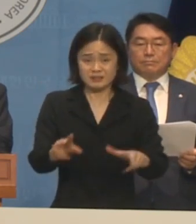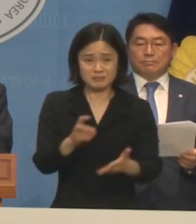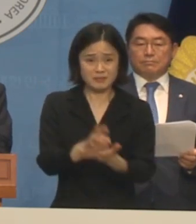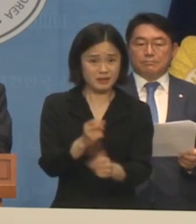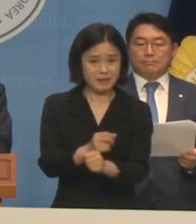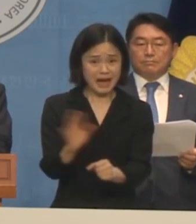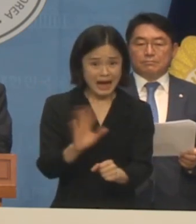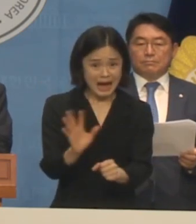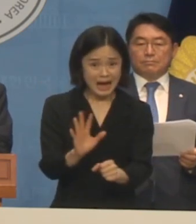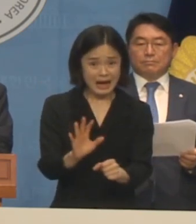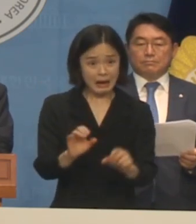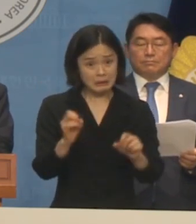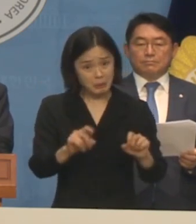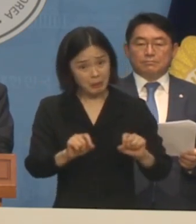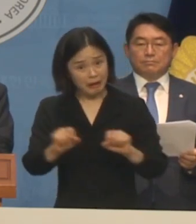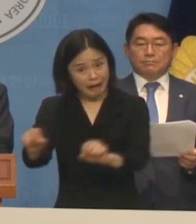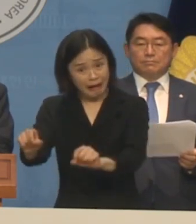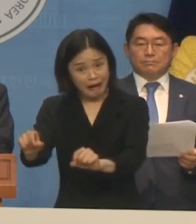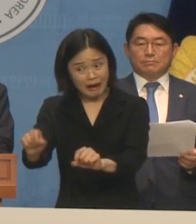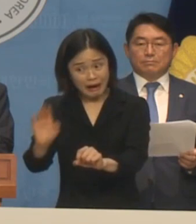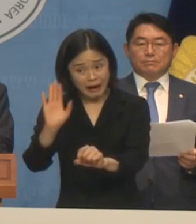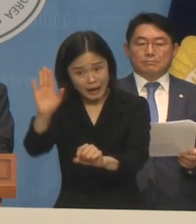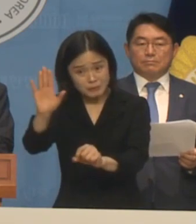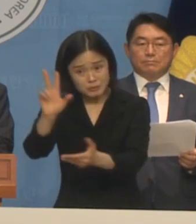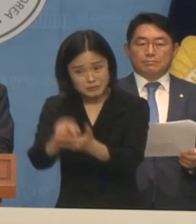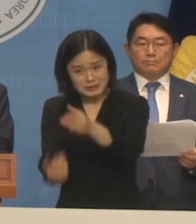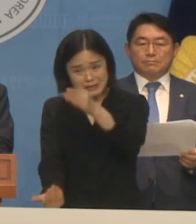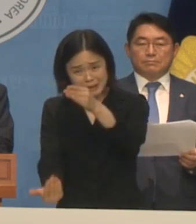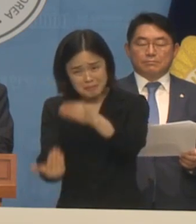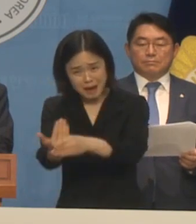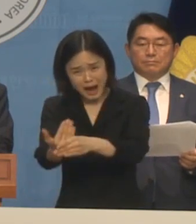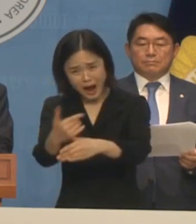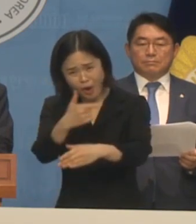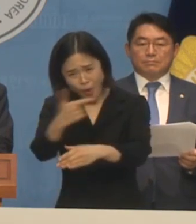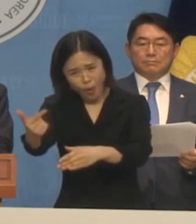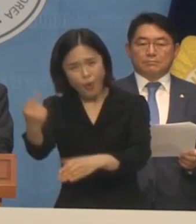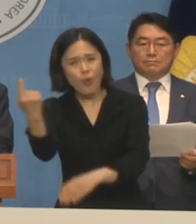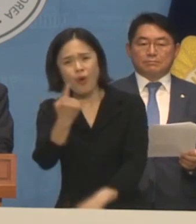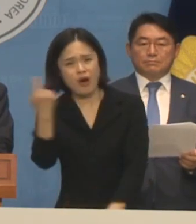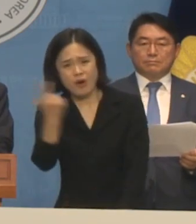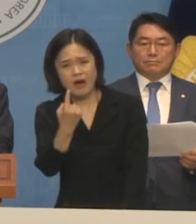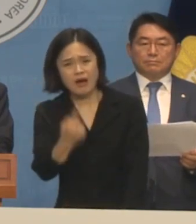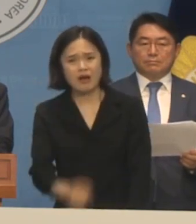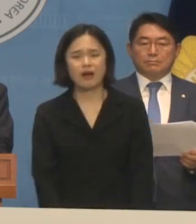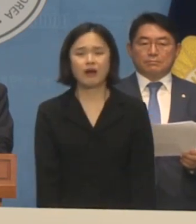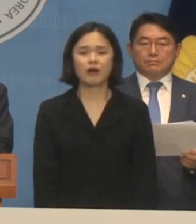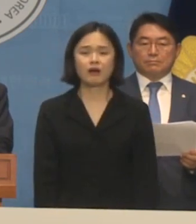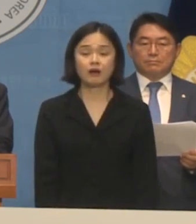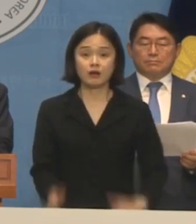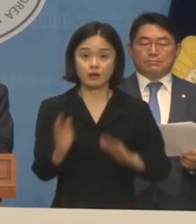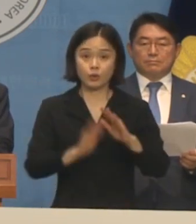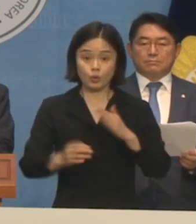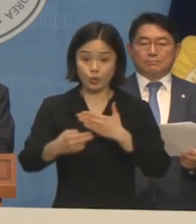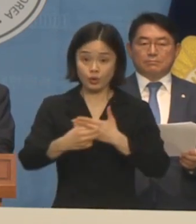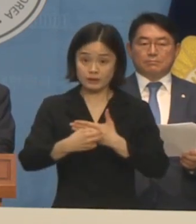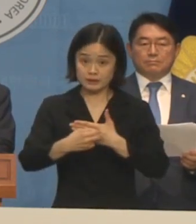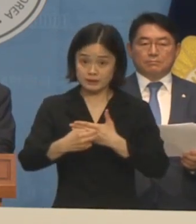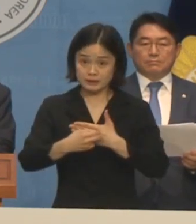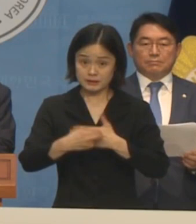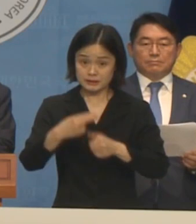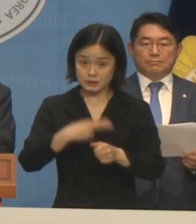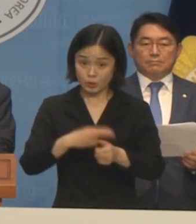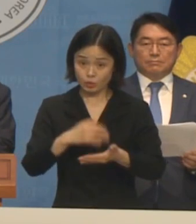더는 감당하기 어려운 상황에 직면할 수도 있습니다. 공공의료 확충에는 여야가 따로